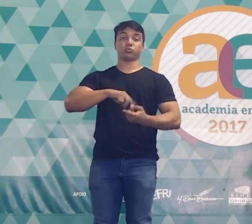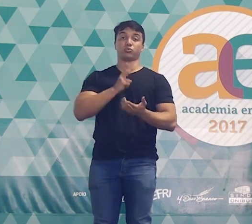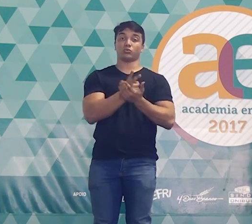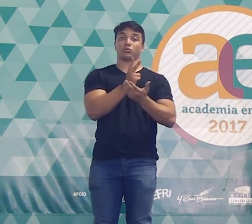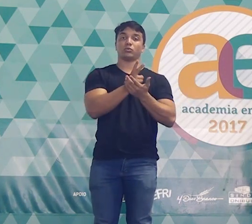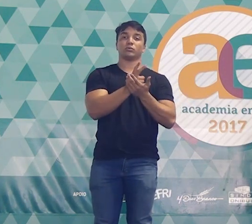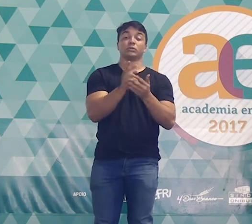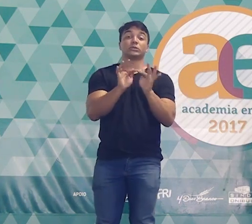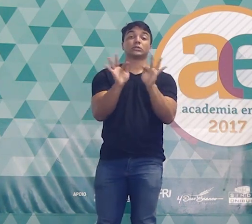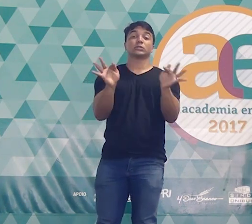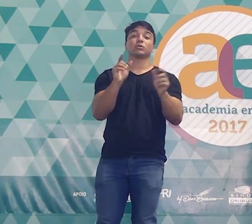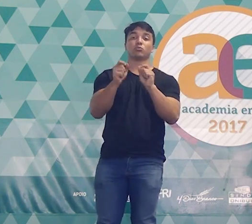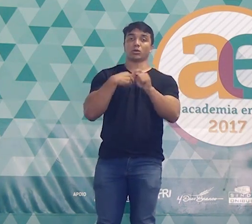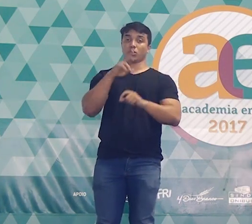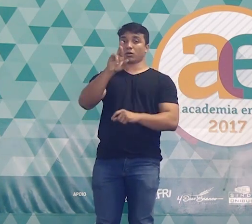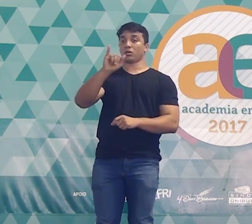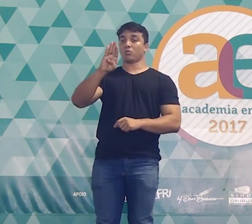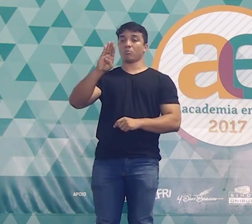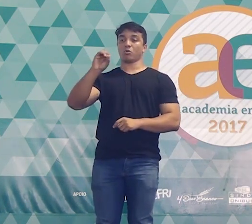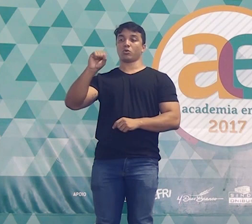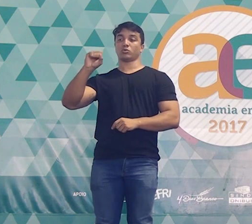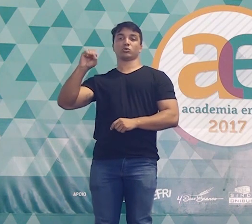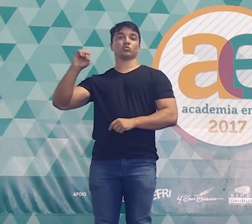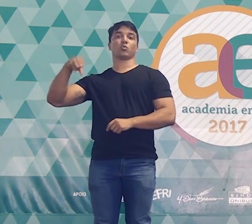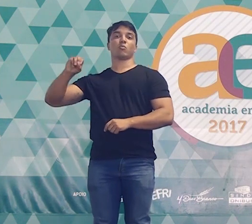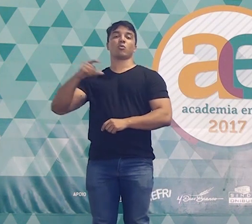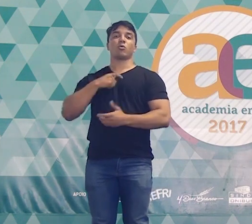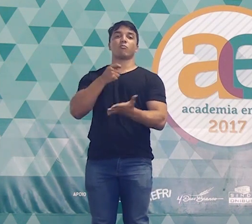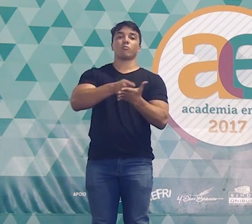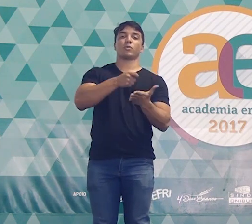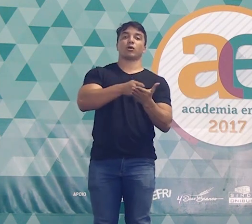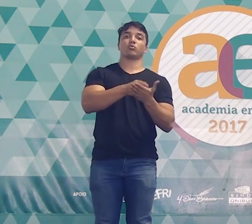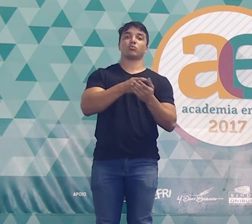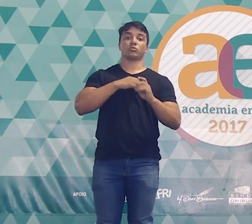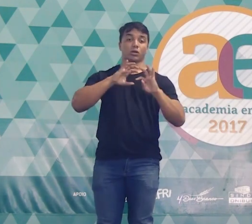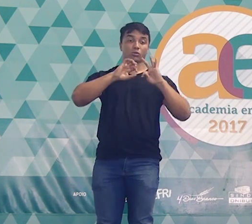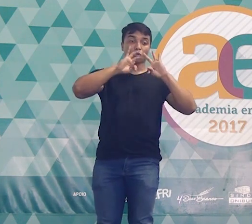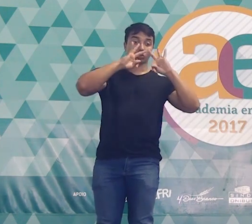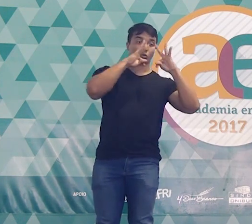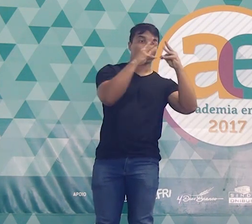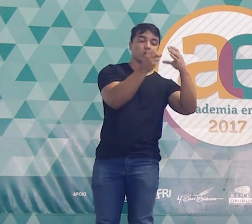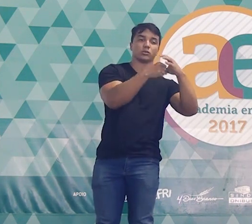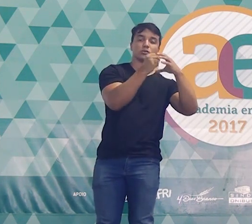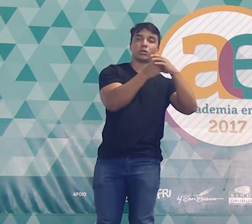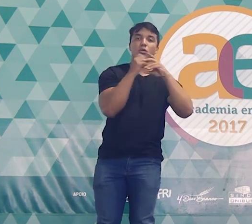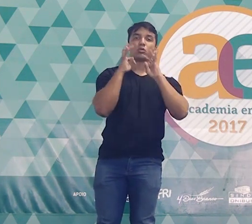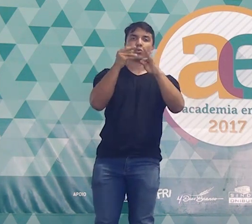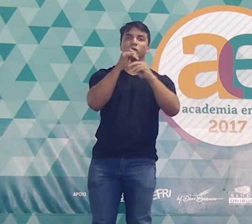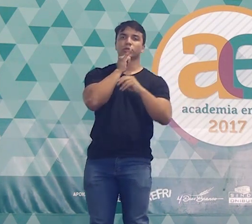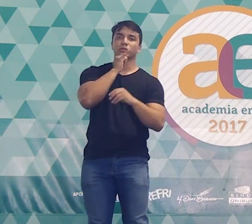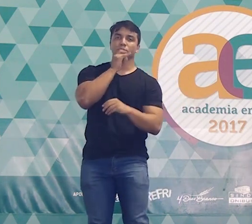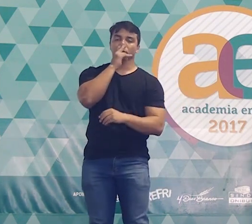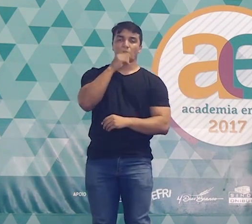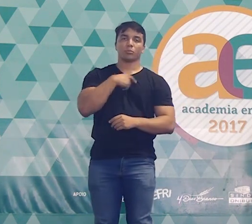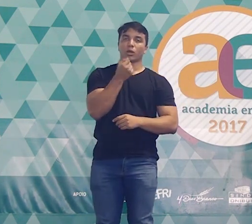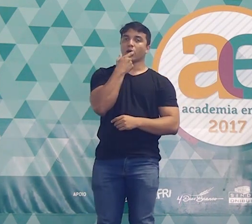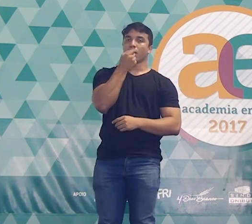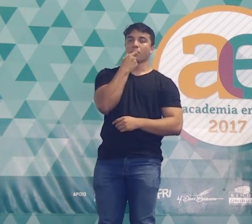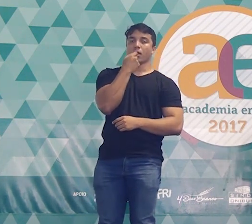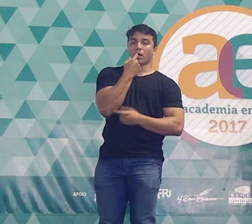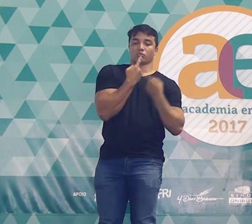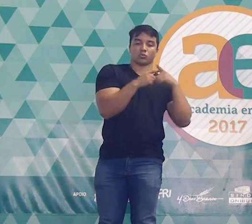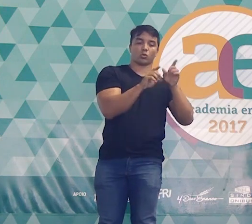Então, basicamente, o ribossomo, ele passa a ser uma estrutura obrigatória em todas as células. Se às vezes você pega um antibiótico, por exemplo, você